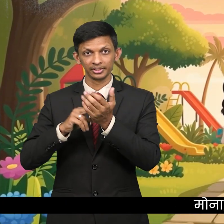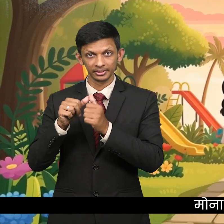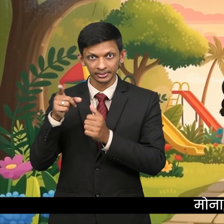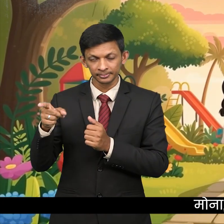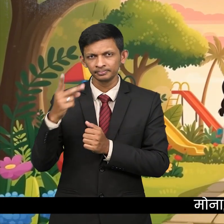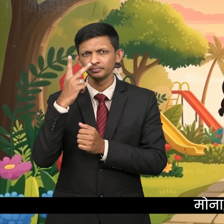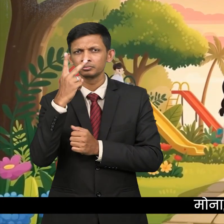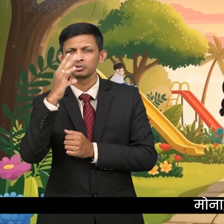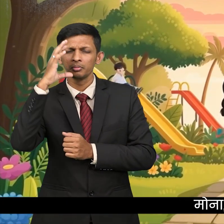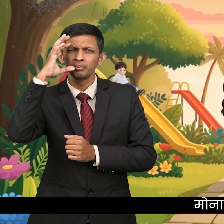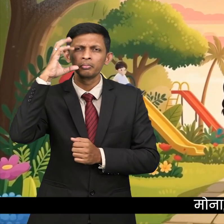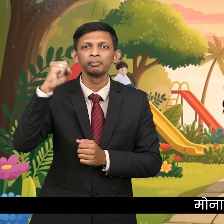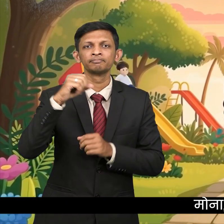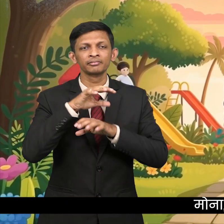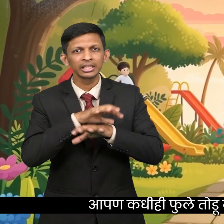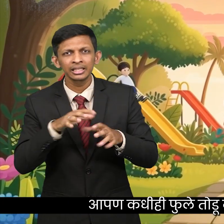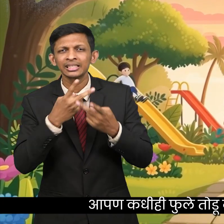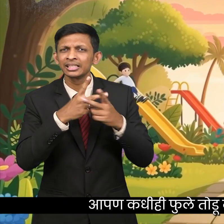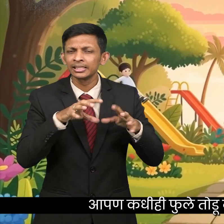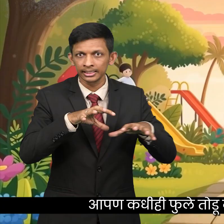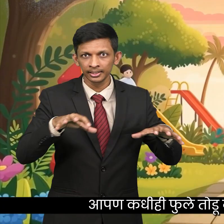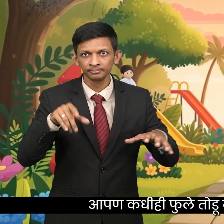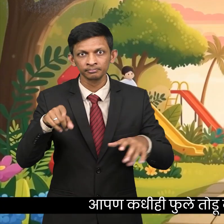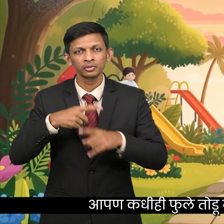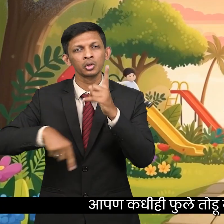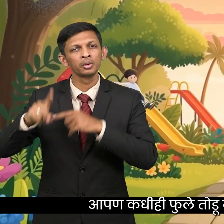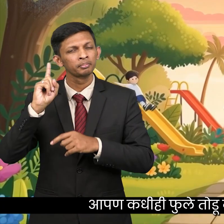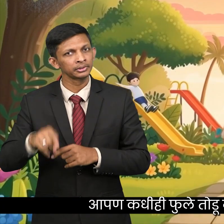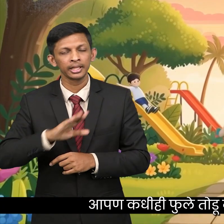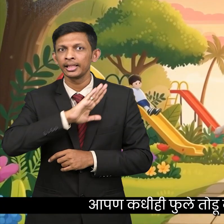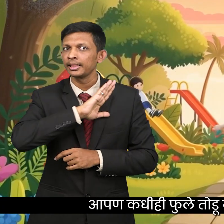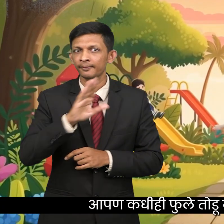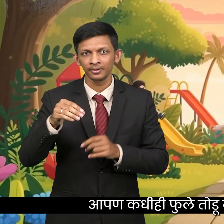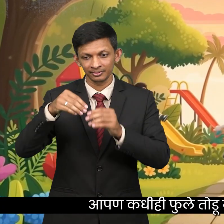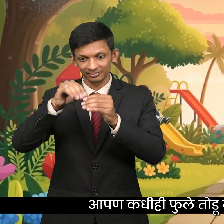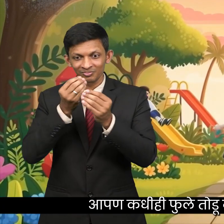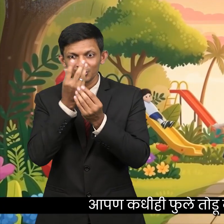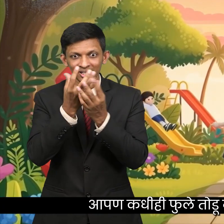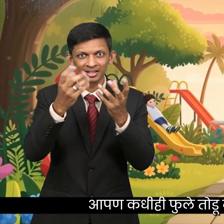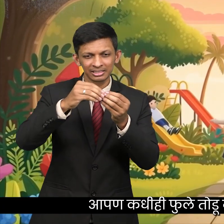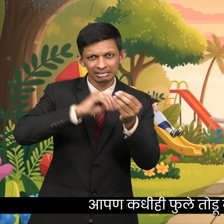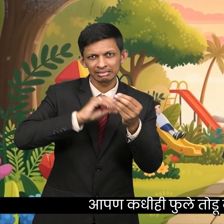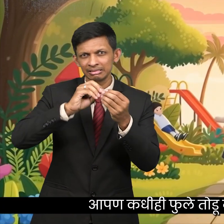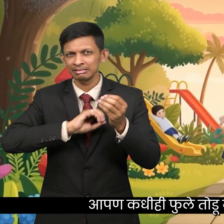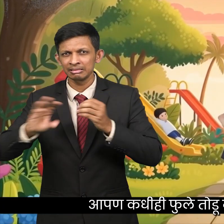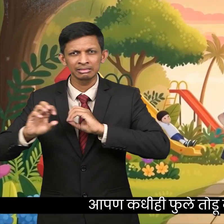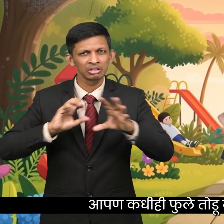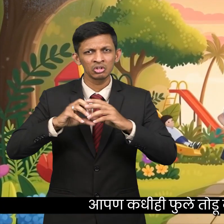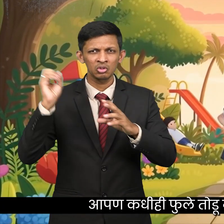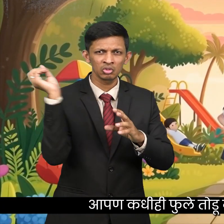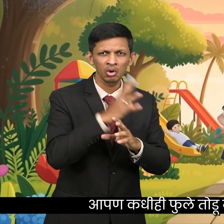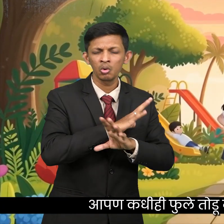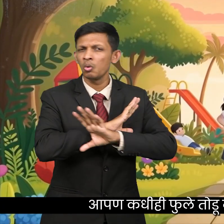मोना, एक गोष्ट लक्षात ठेव, आपण कधीही फुले तोडू नयेत किंवा इथे कचरा टाकू